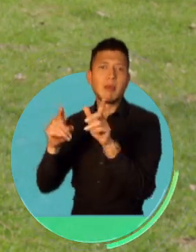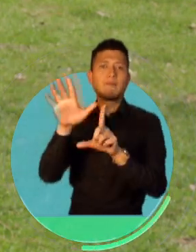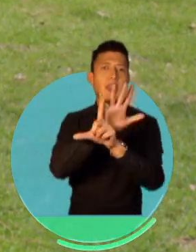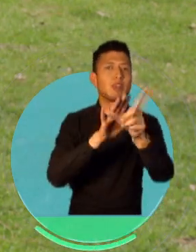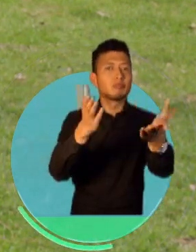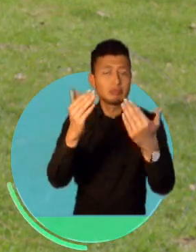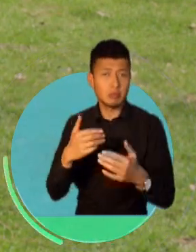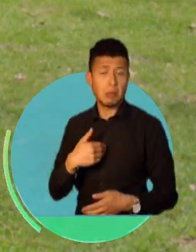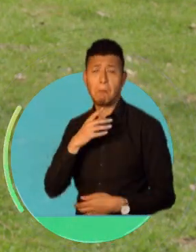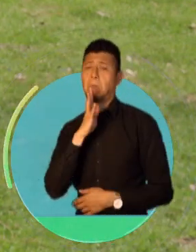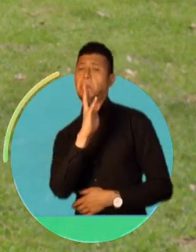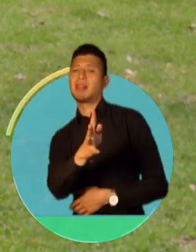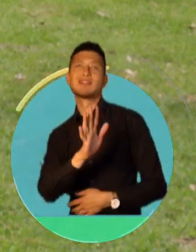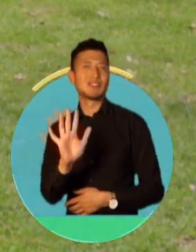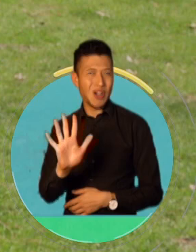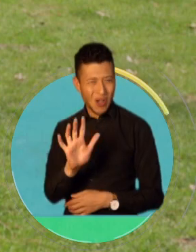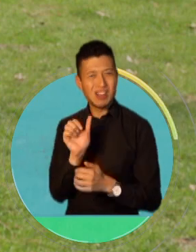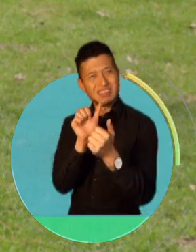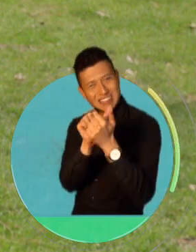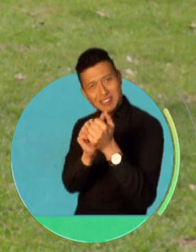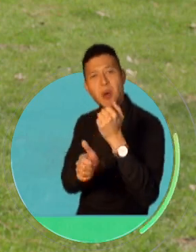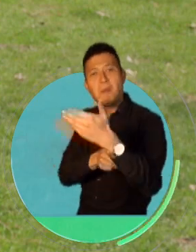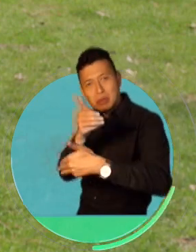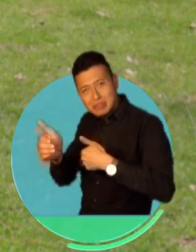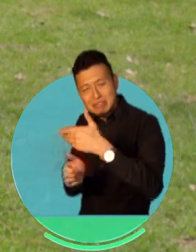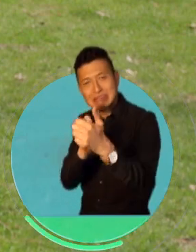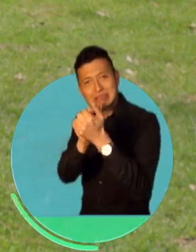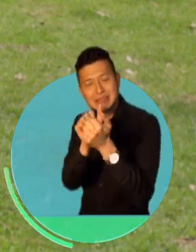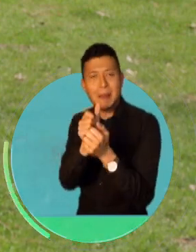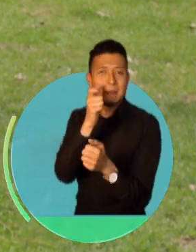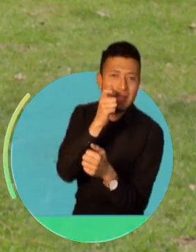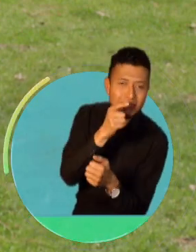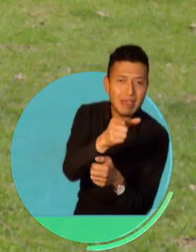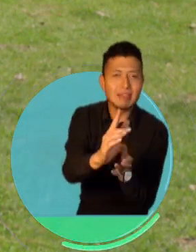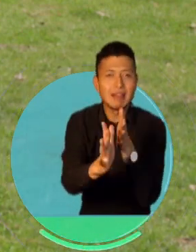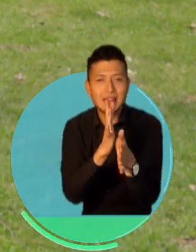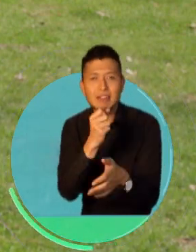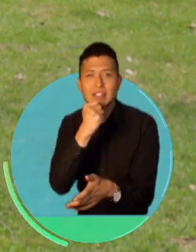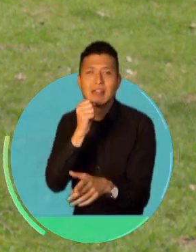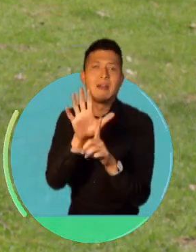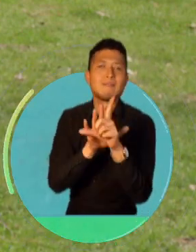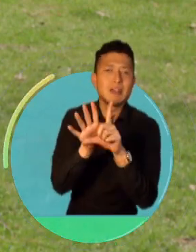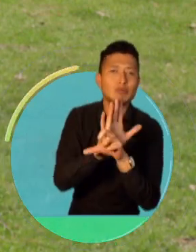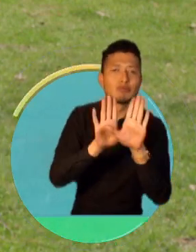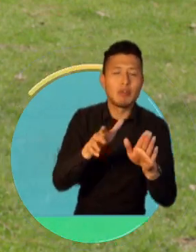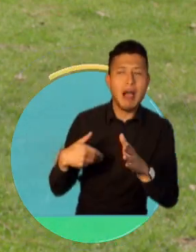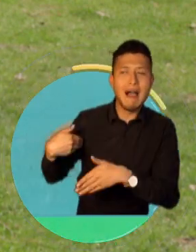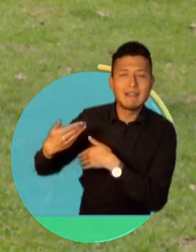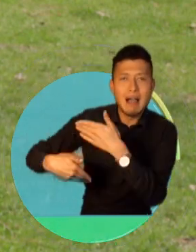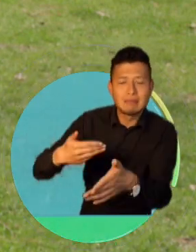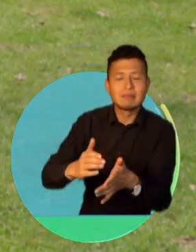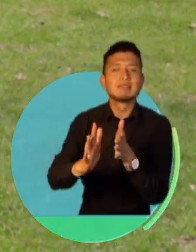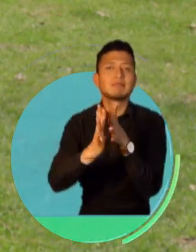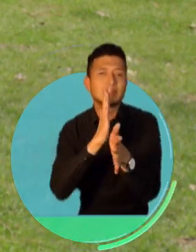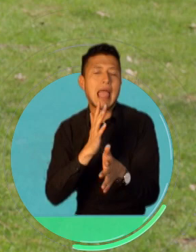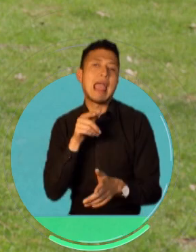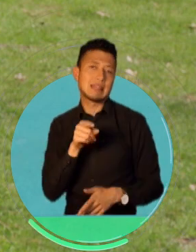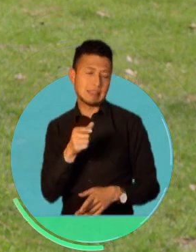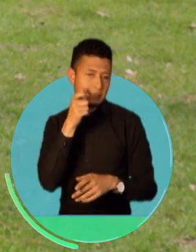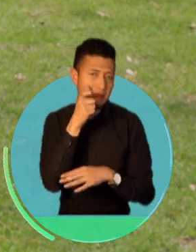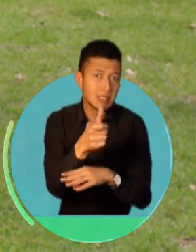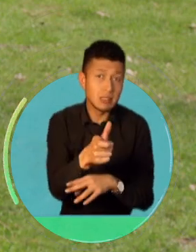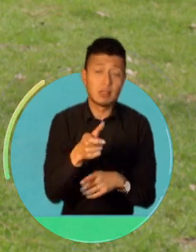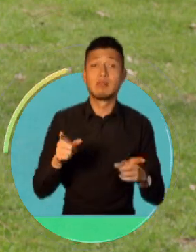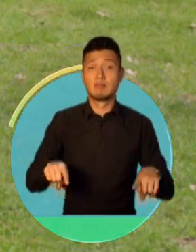entreguen sus vídeos no los vamos a dejar solos vamos a acompañar en el proceso vamos a estar pendientes de sus noticias de sus vídeos de sus avances